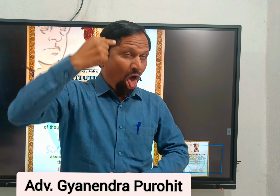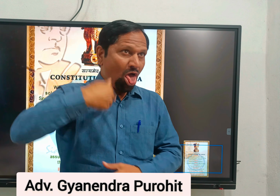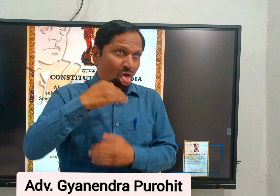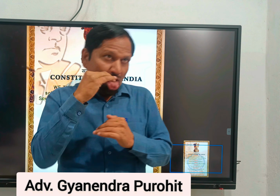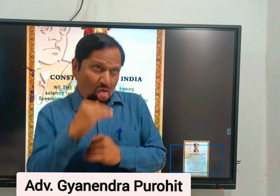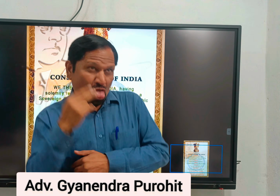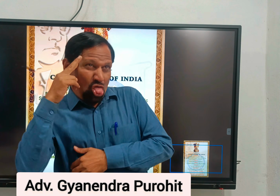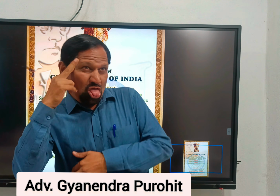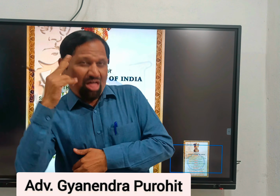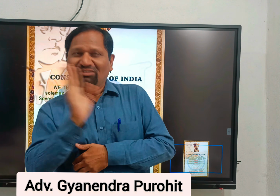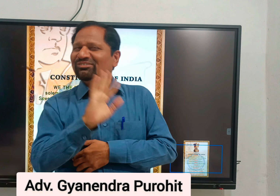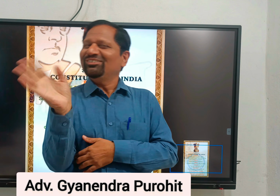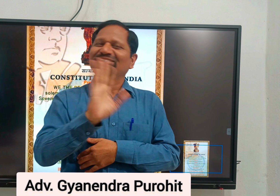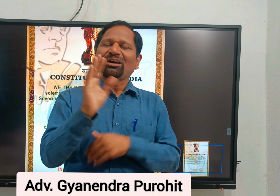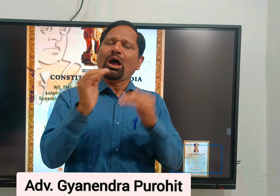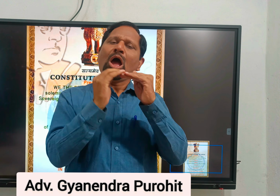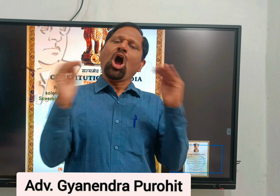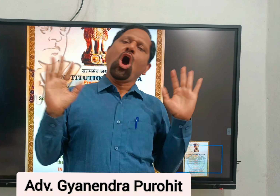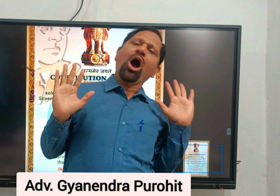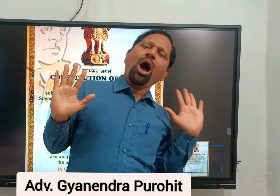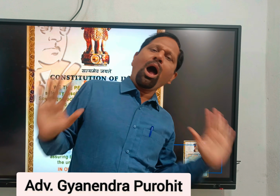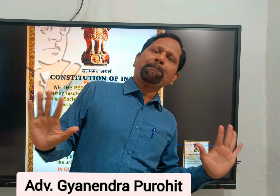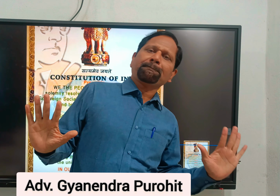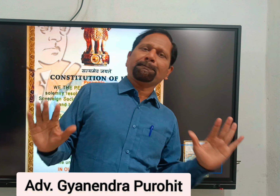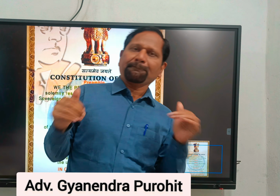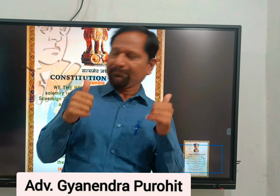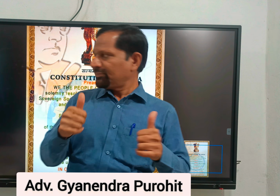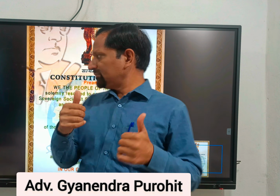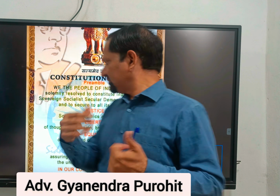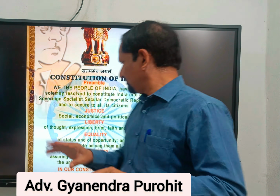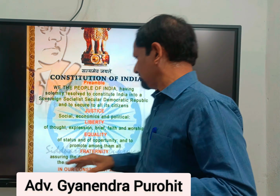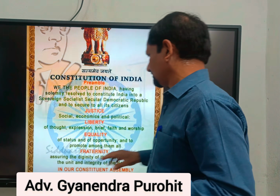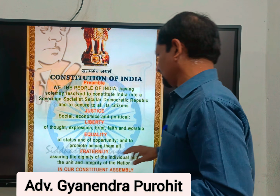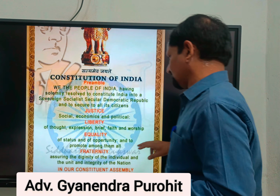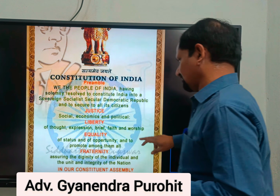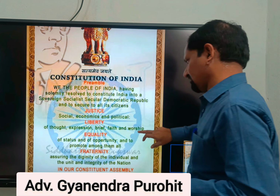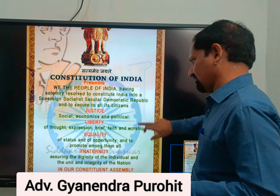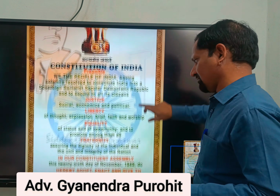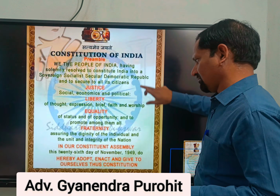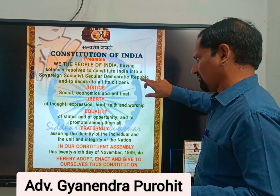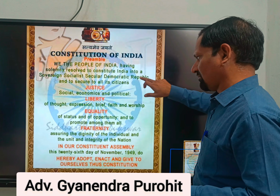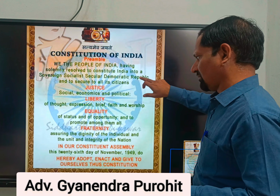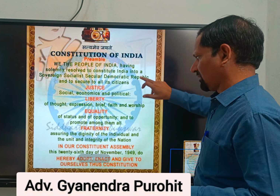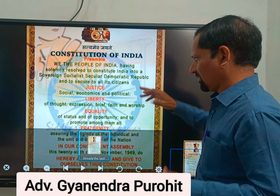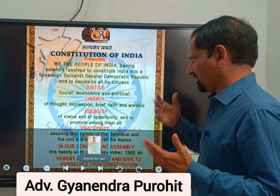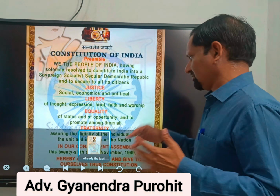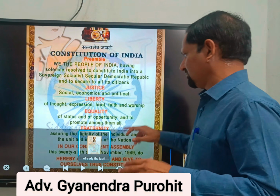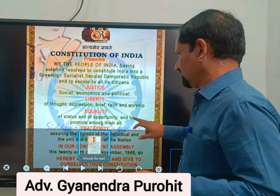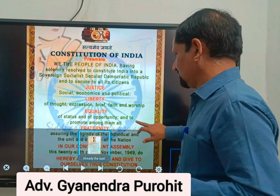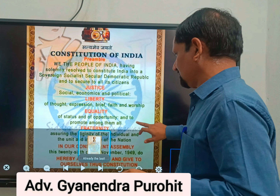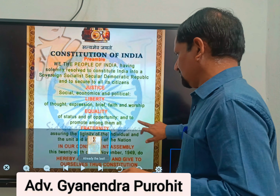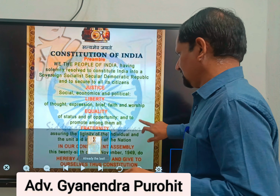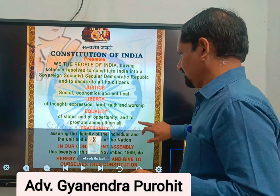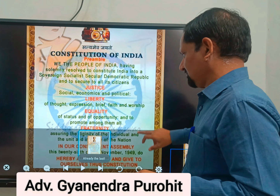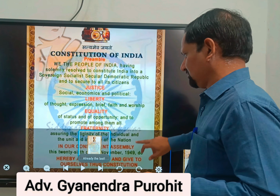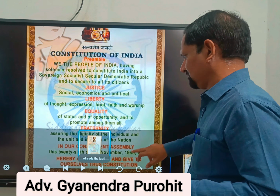करती कि हम छोटे हैं। नहीं, हम सब बराबर हैं। हम सबको बराबरी का अधिकार सब प्रस्तावना में दिया गया है।